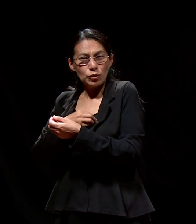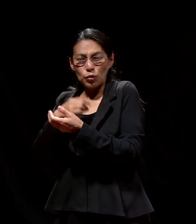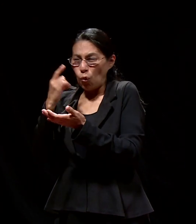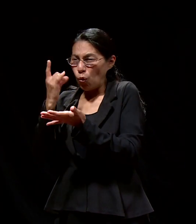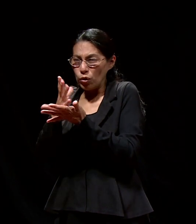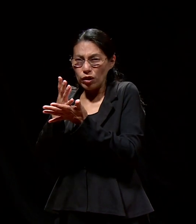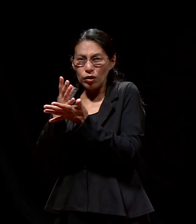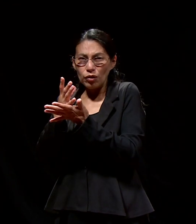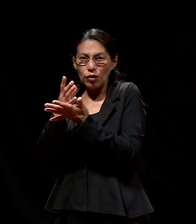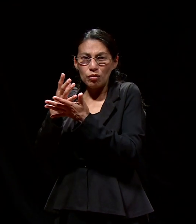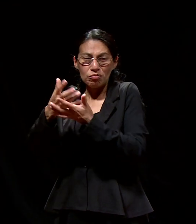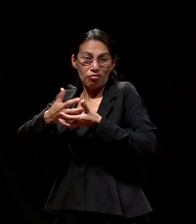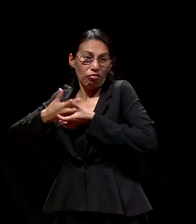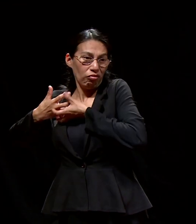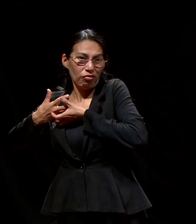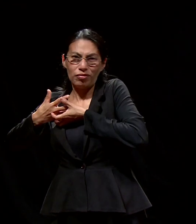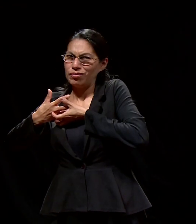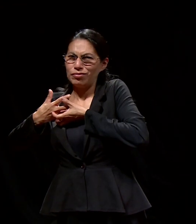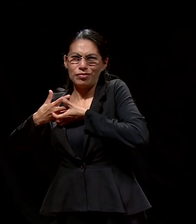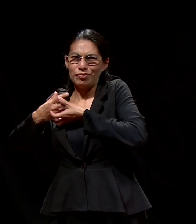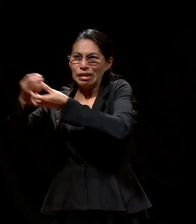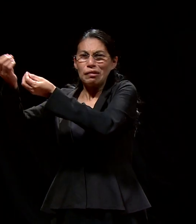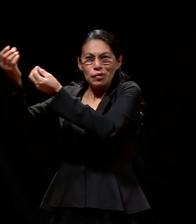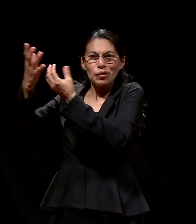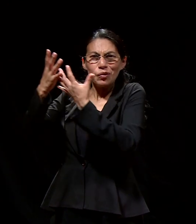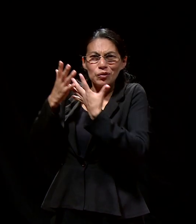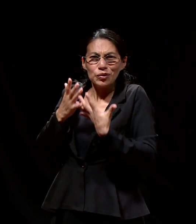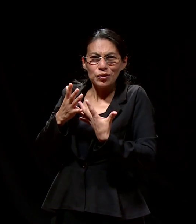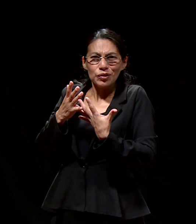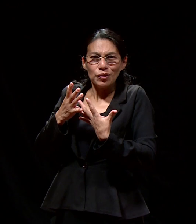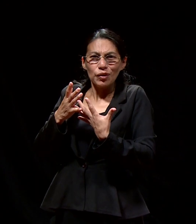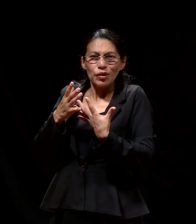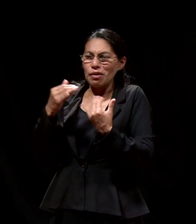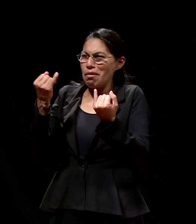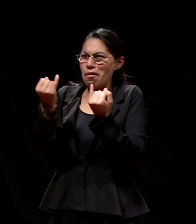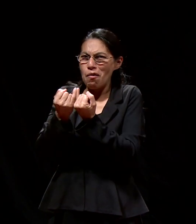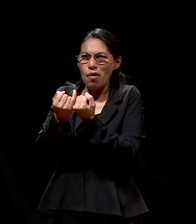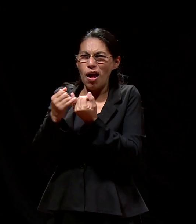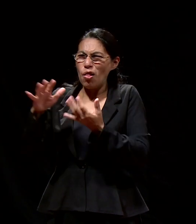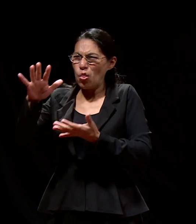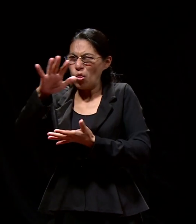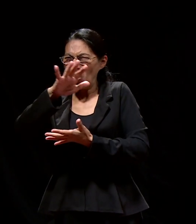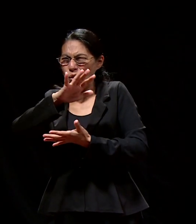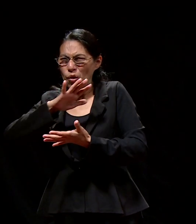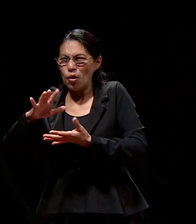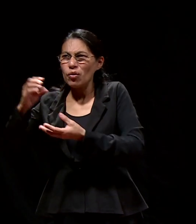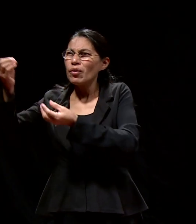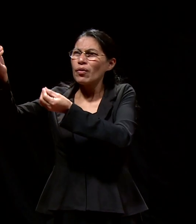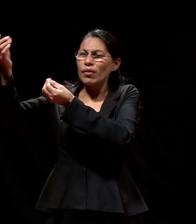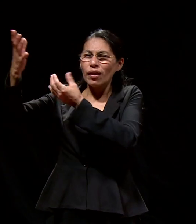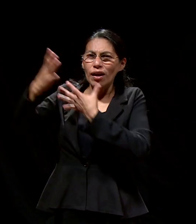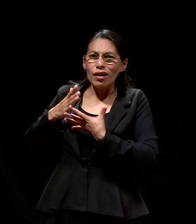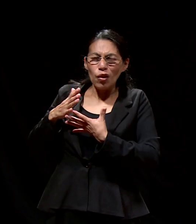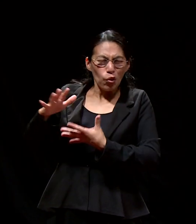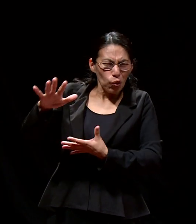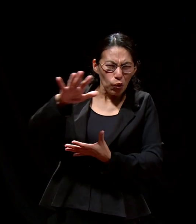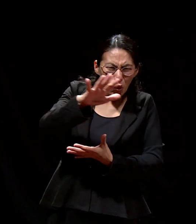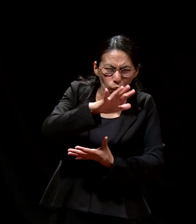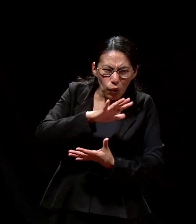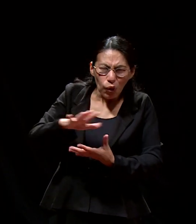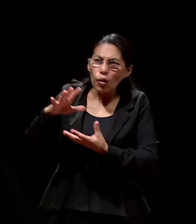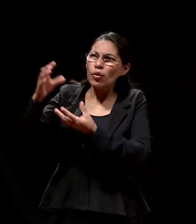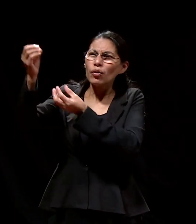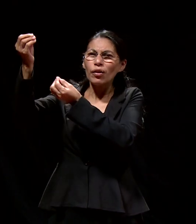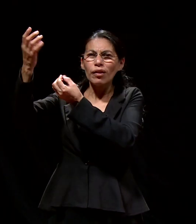como no nos dará juntamente con el todas las cosas no te remarco